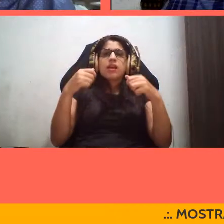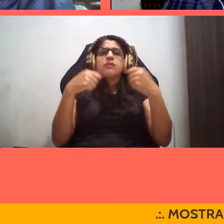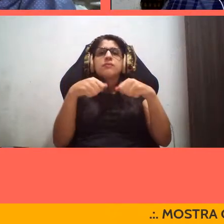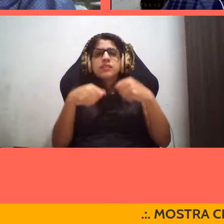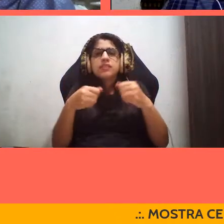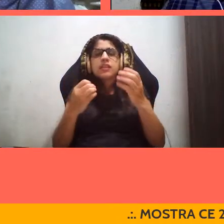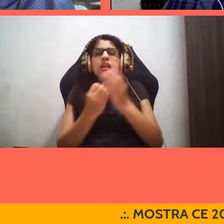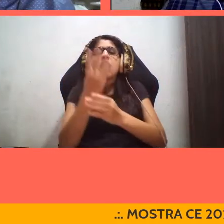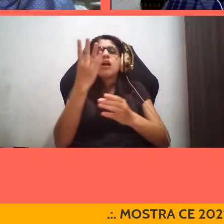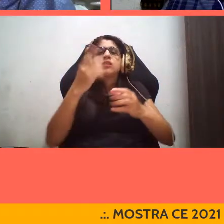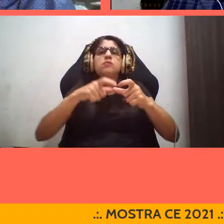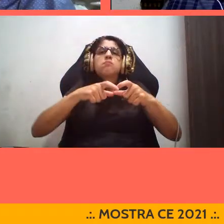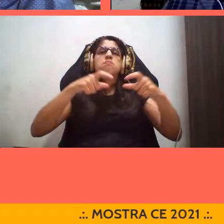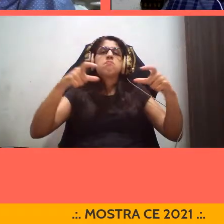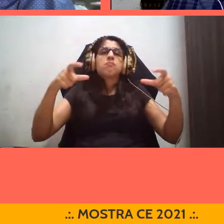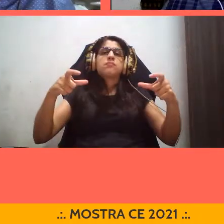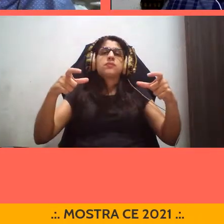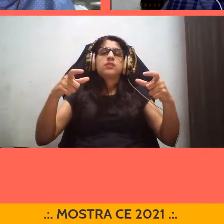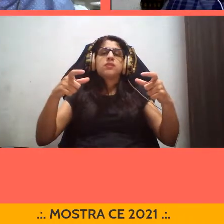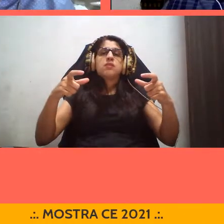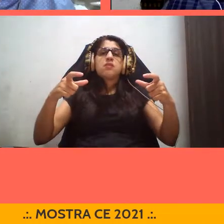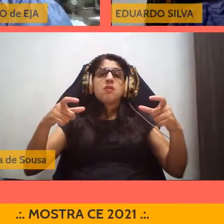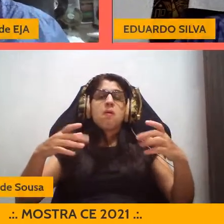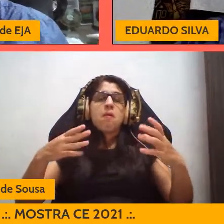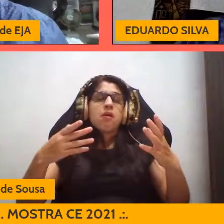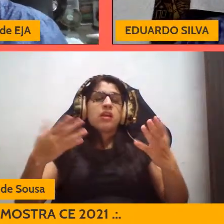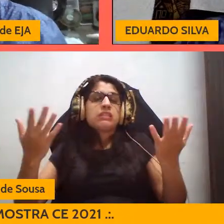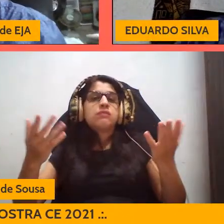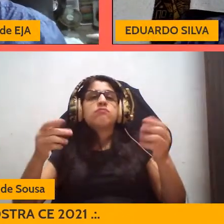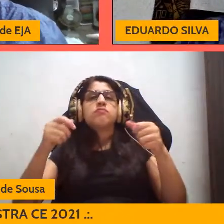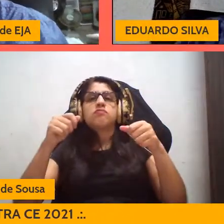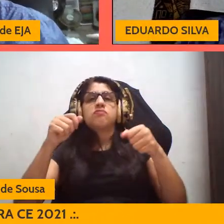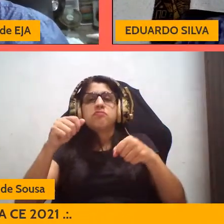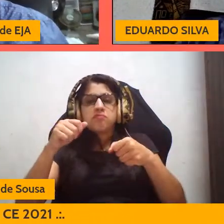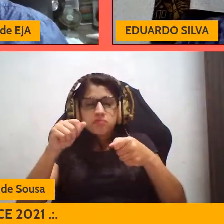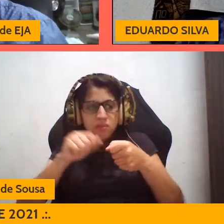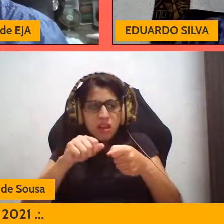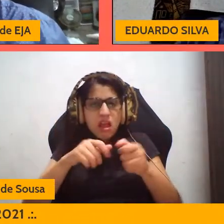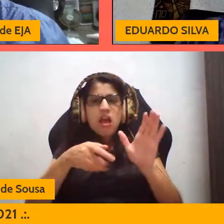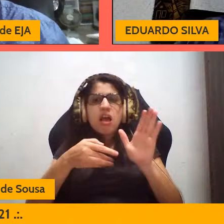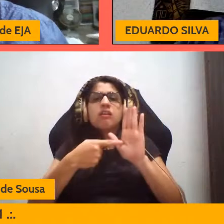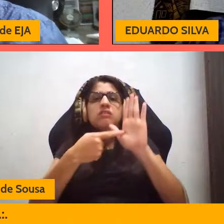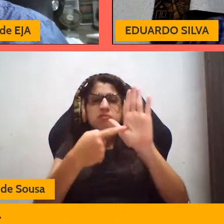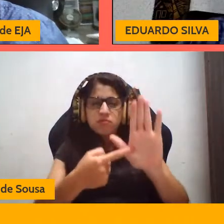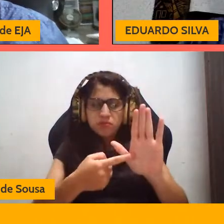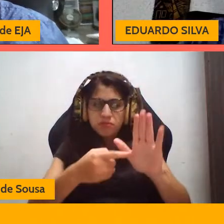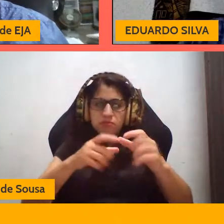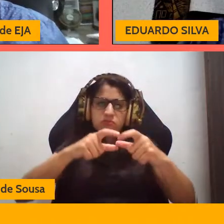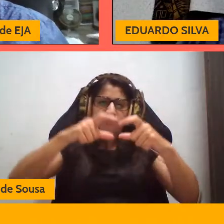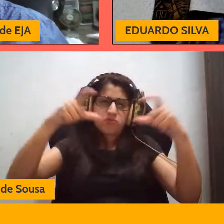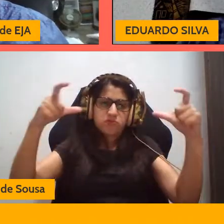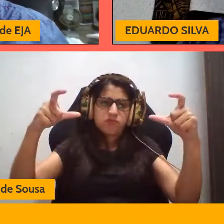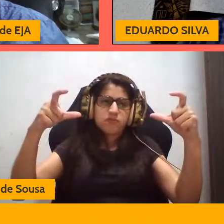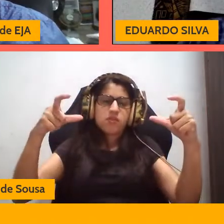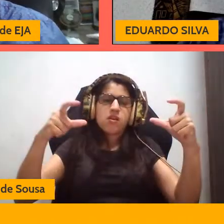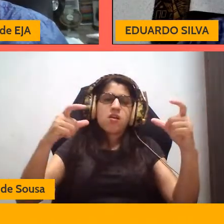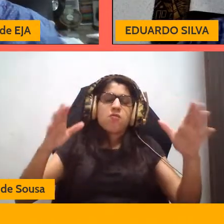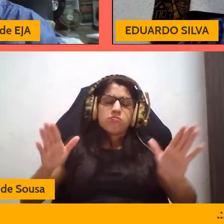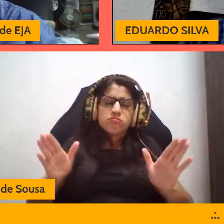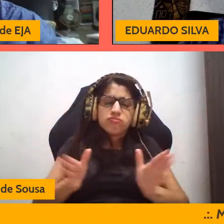brota e fica mais visível, e com isso vamos se estimulando, vamos,